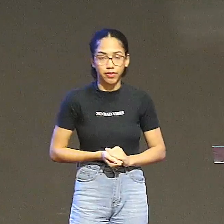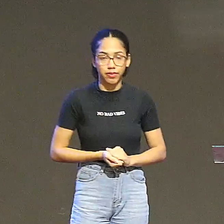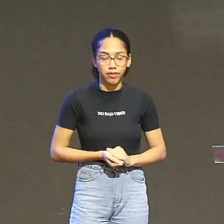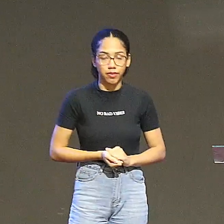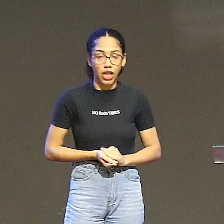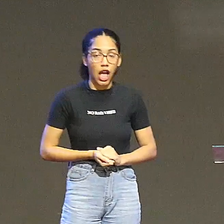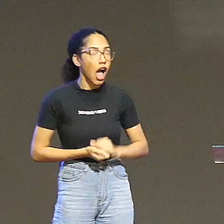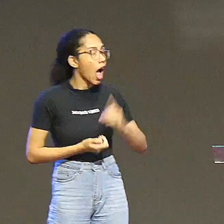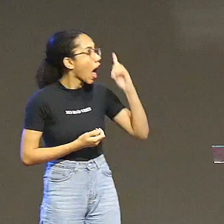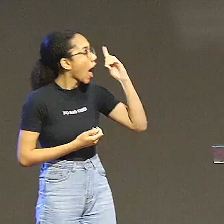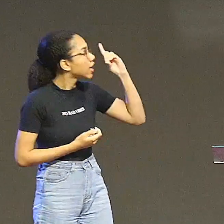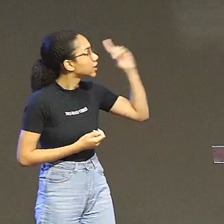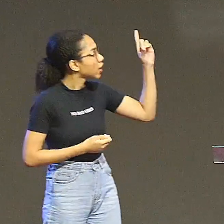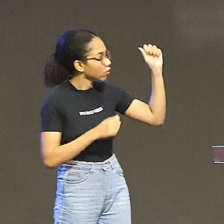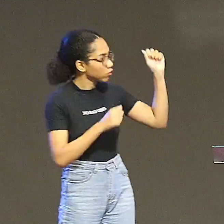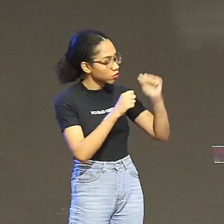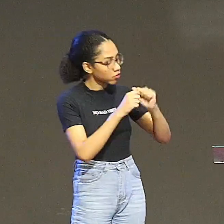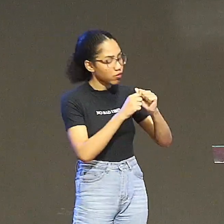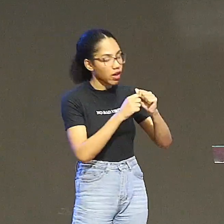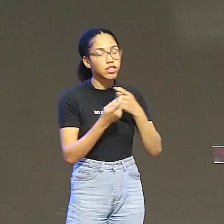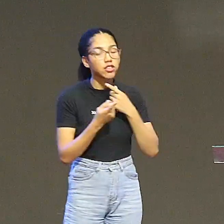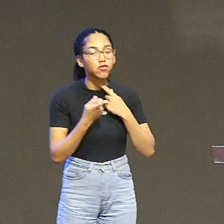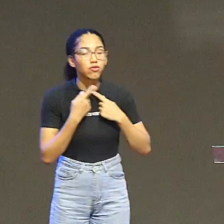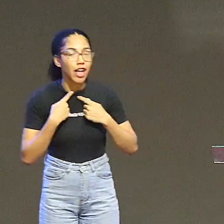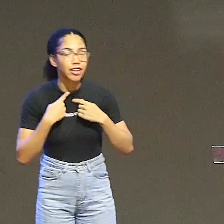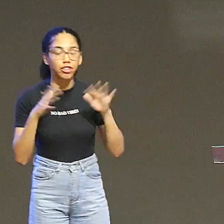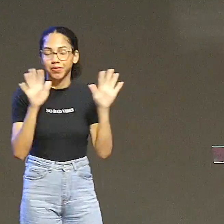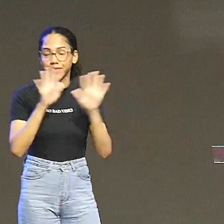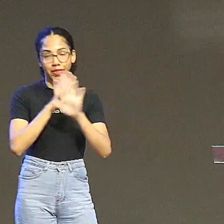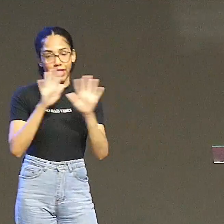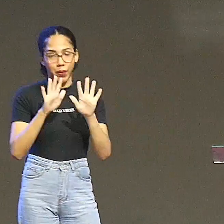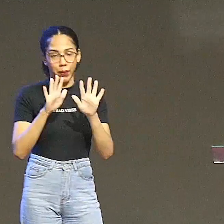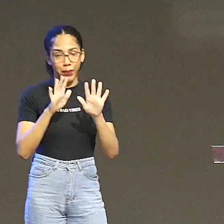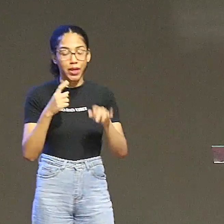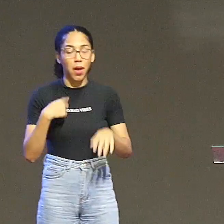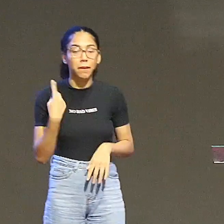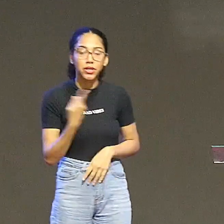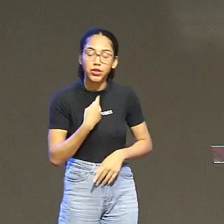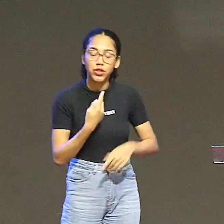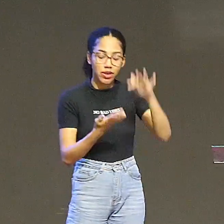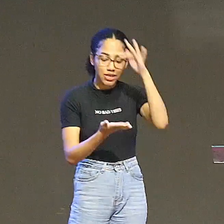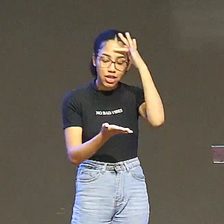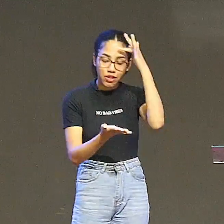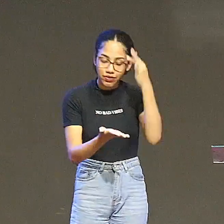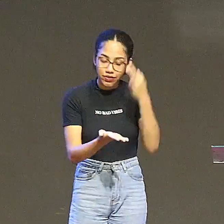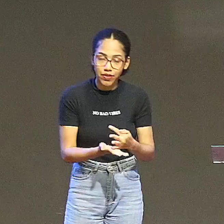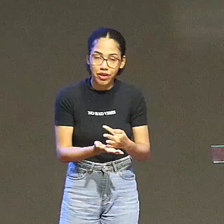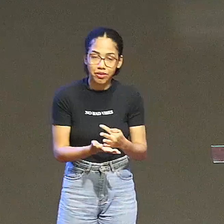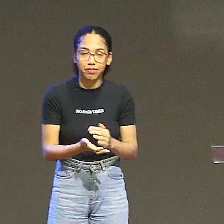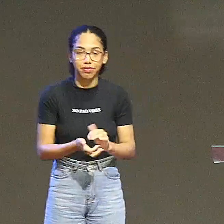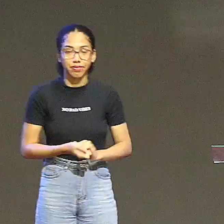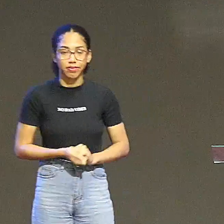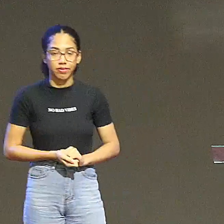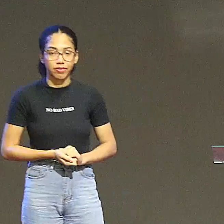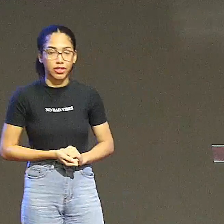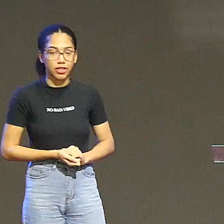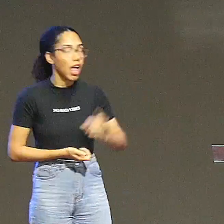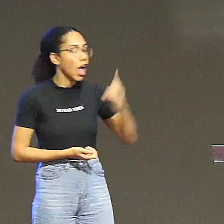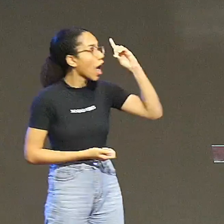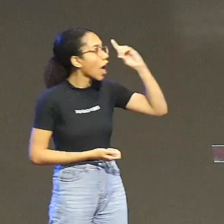necessidades ele se move pela nossa fé Deus responde à